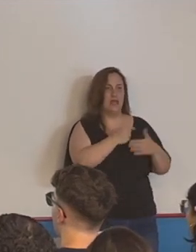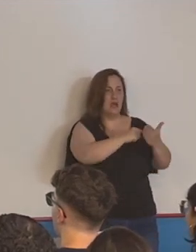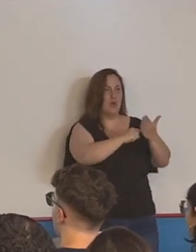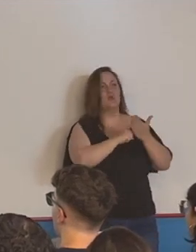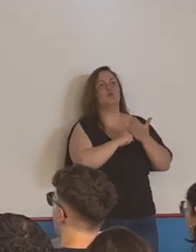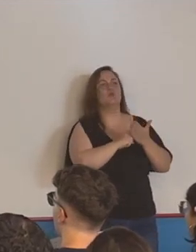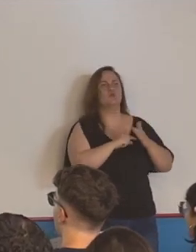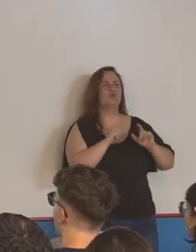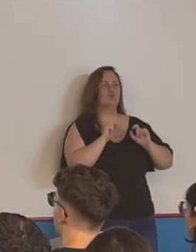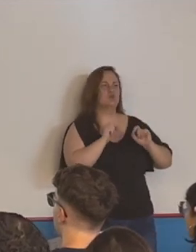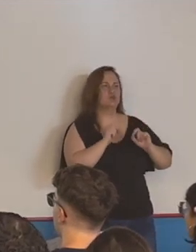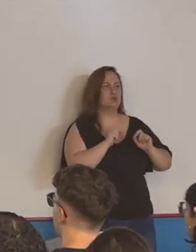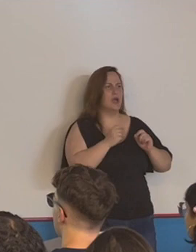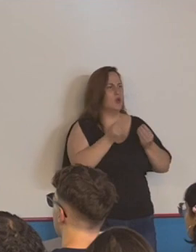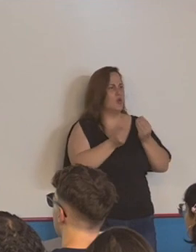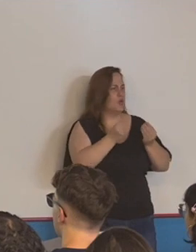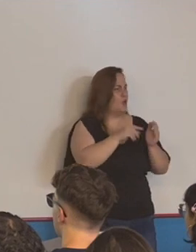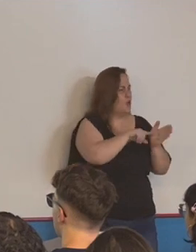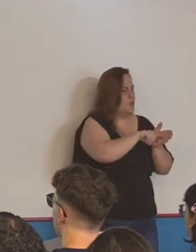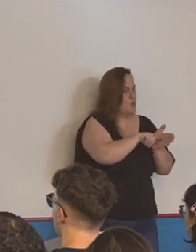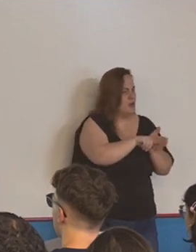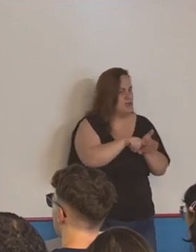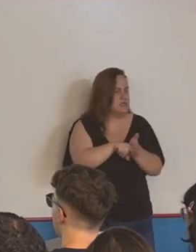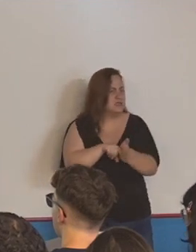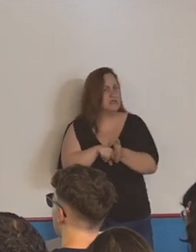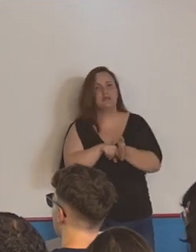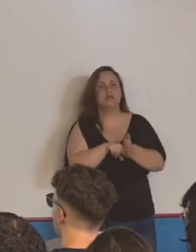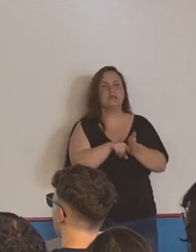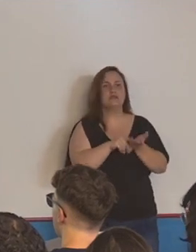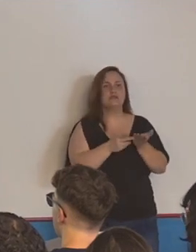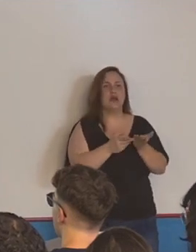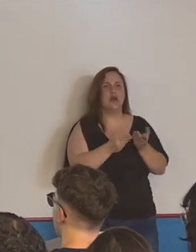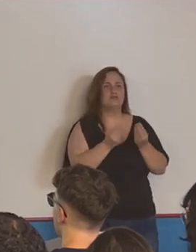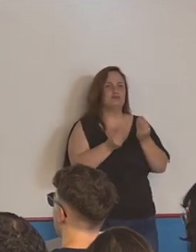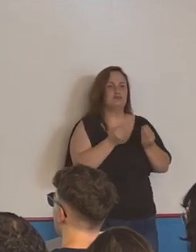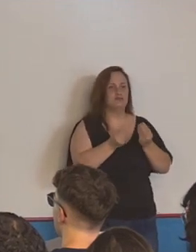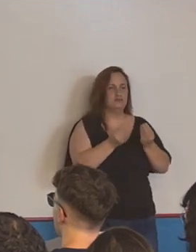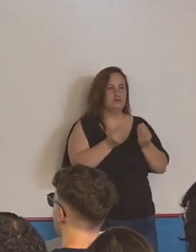coisa da pesquisa e onde que eu estava